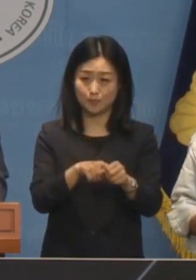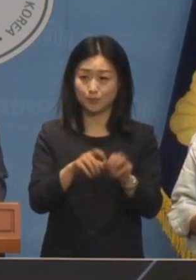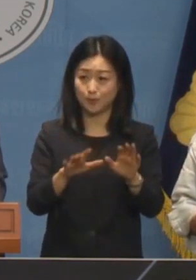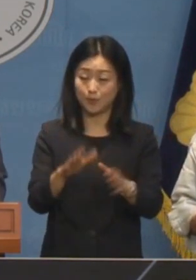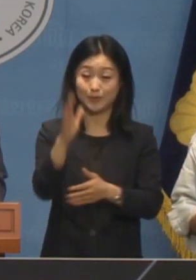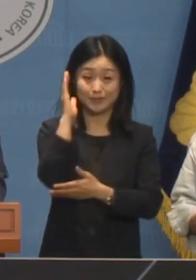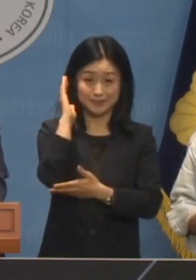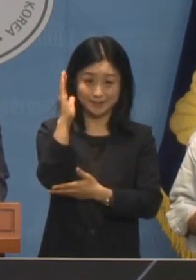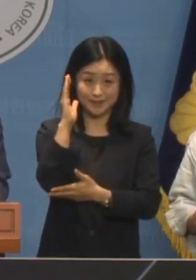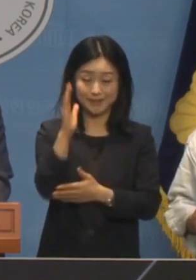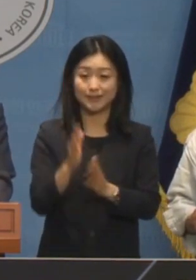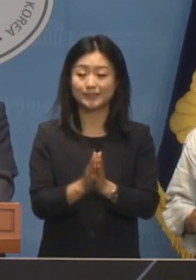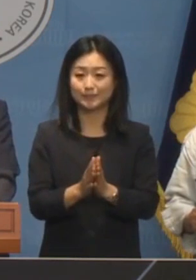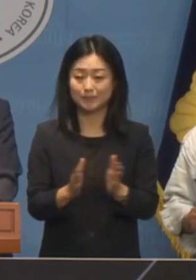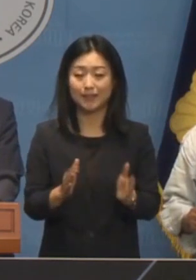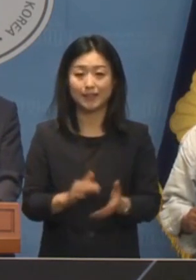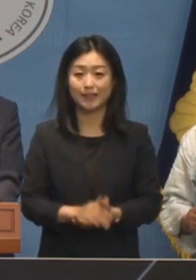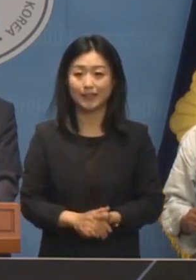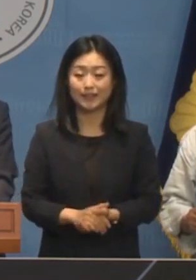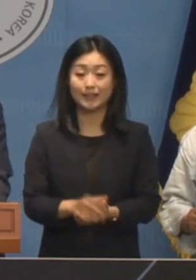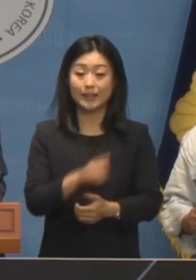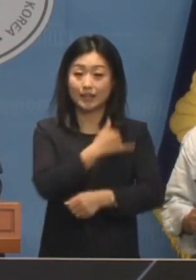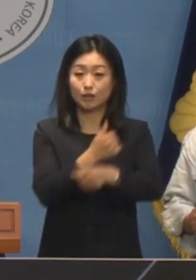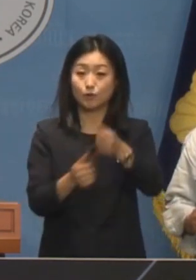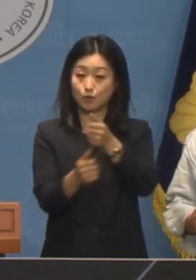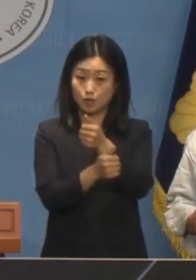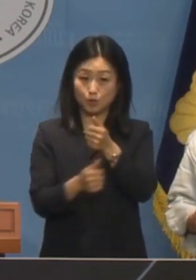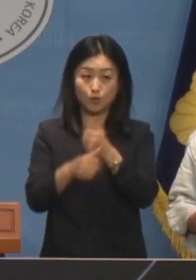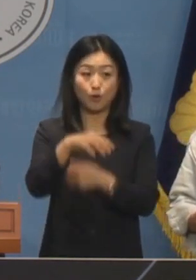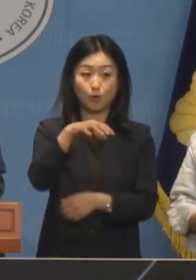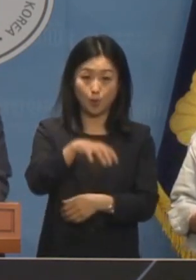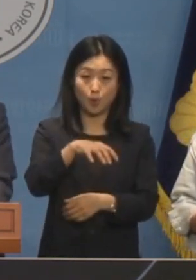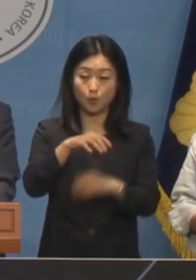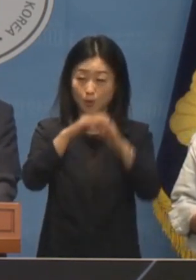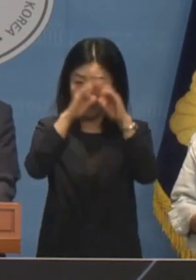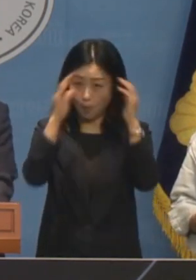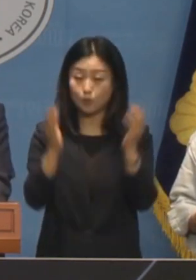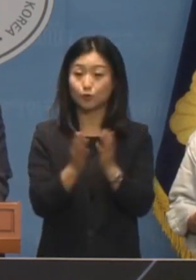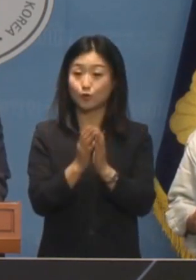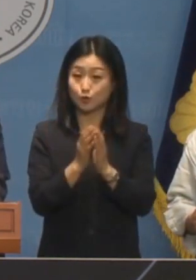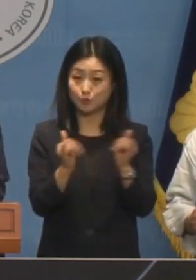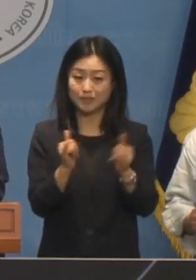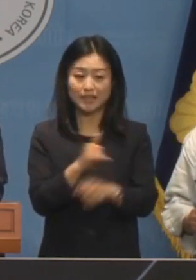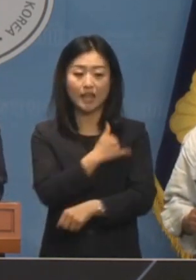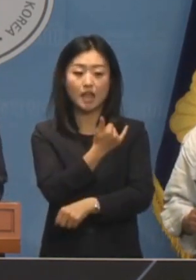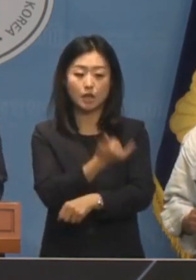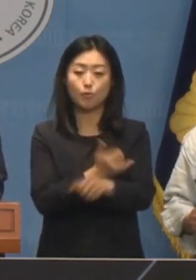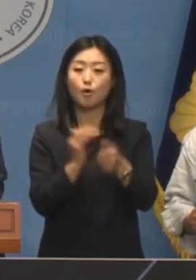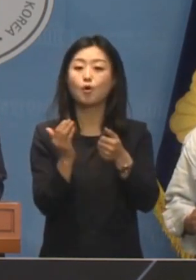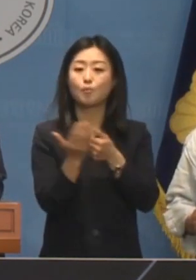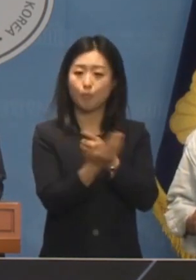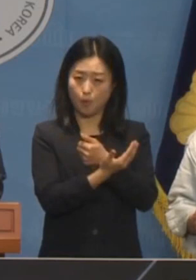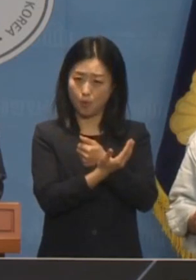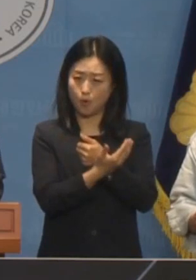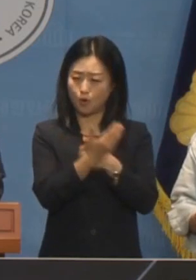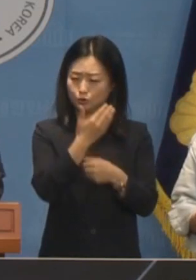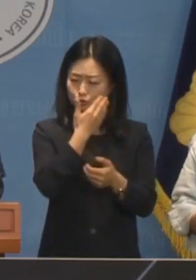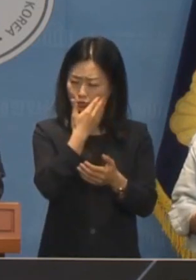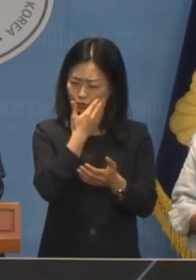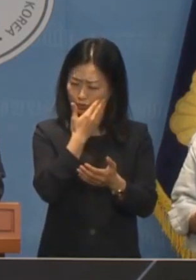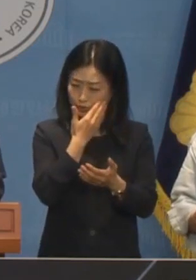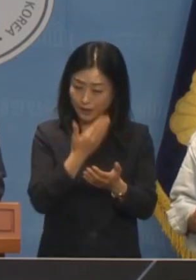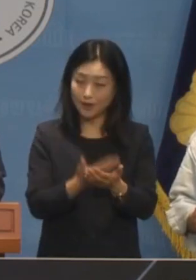기자회견을 열게 됐습니다. 인권위원회는 모든 국민의 인권을 보호하는 아주